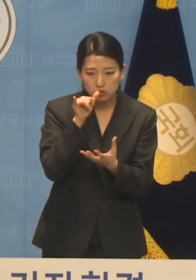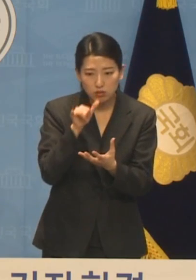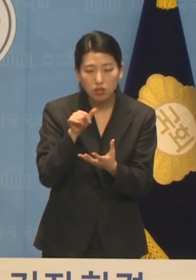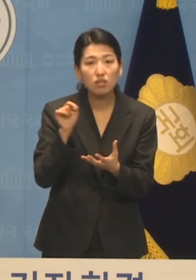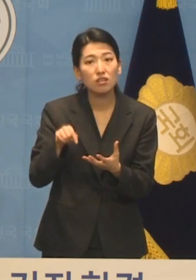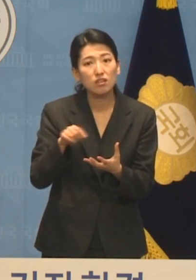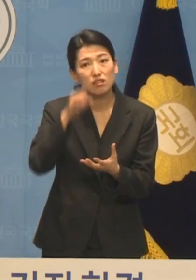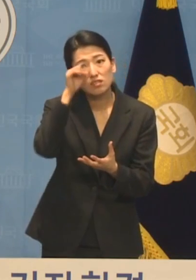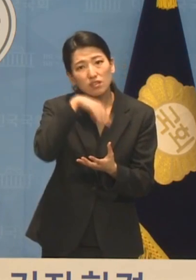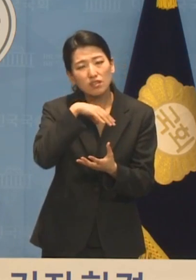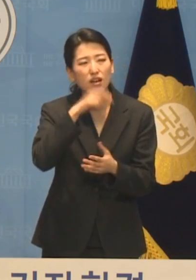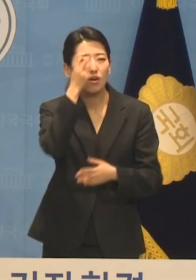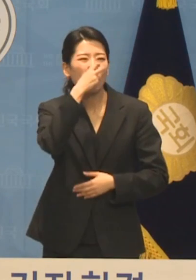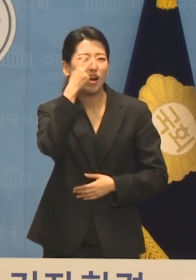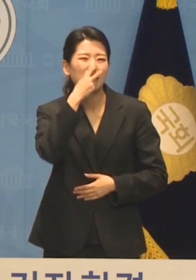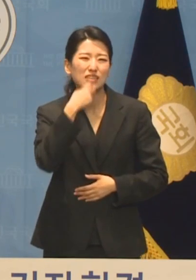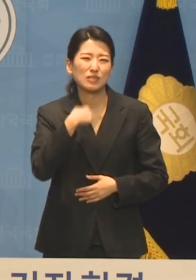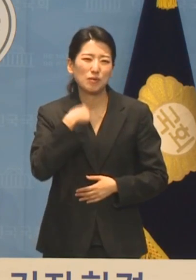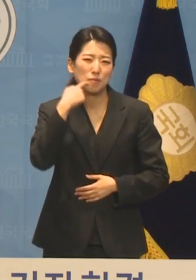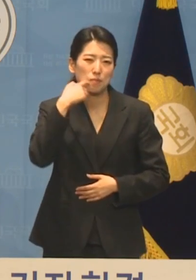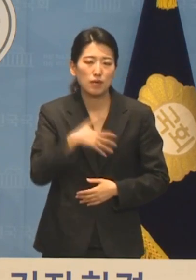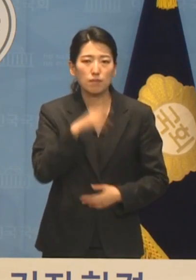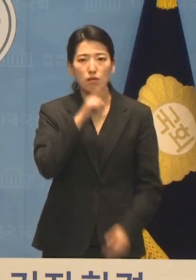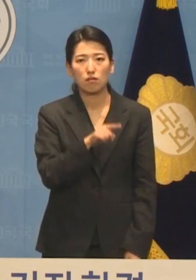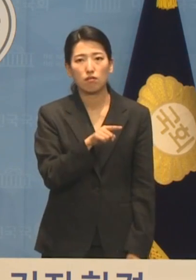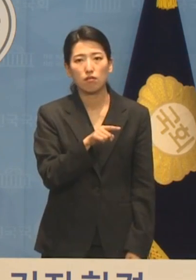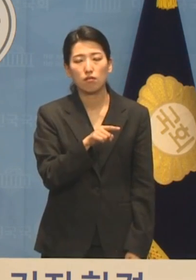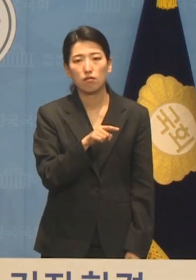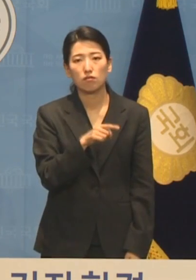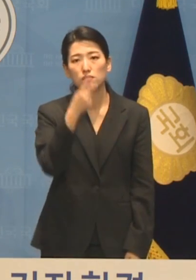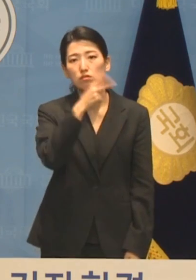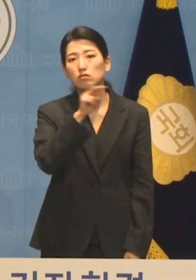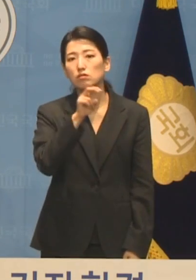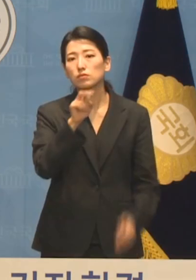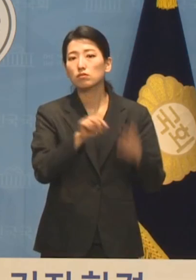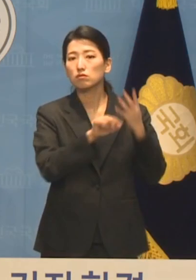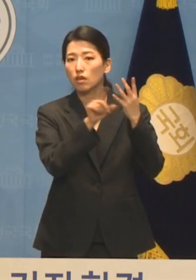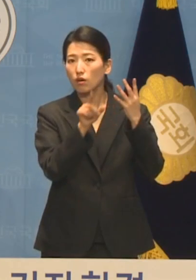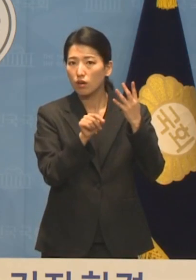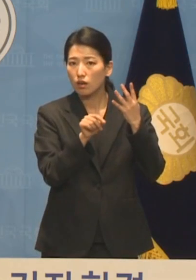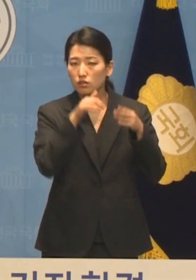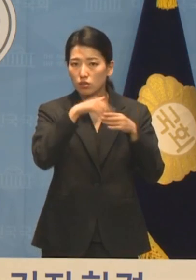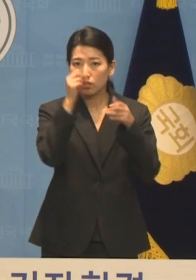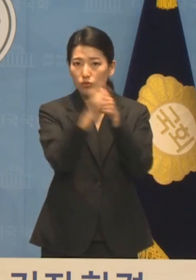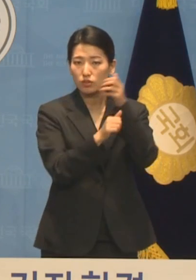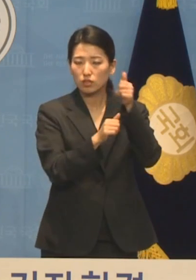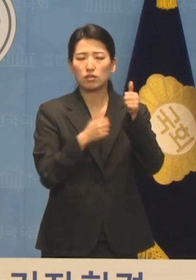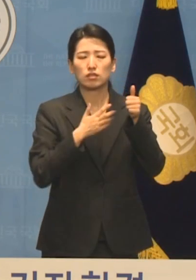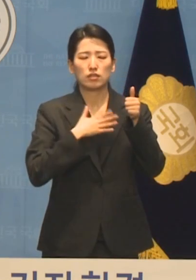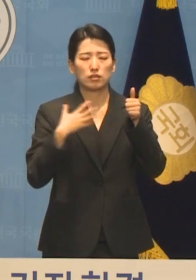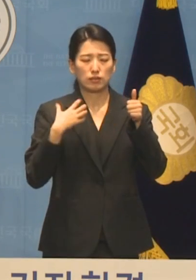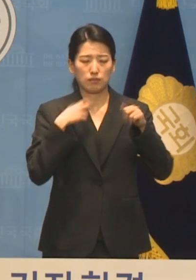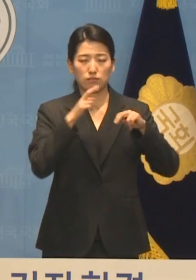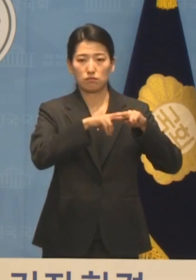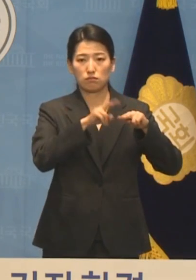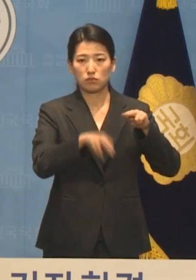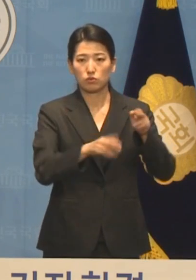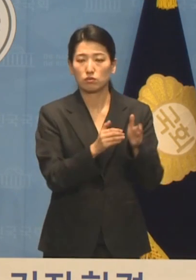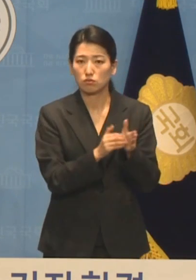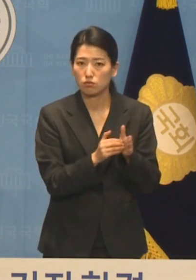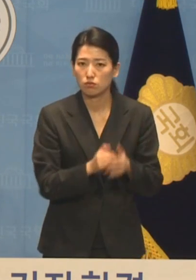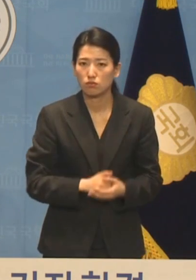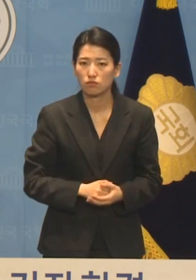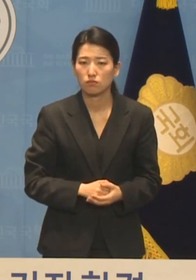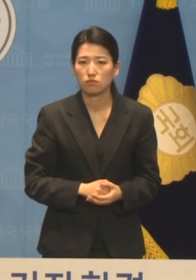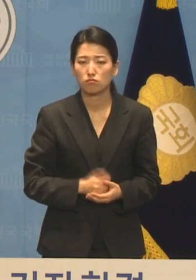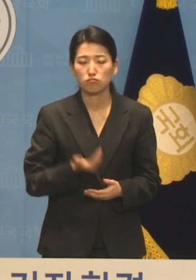표현했습니다. 그리고 이에 대한 책임을 지고 2022년 4월 노정희 중앙선관위원장이 사퇴했습니다. 그런데